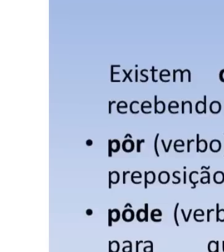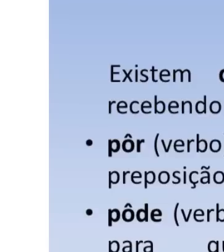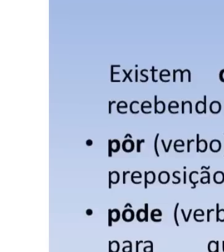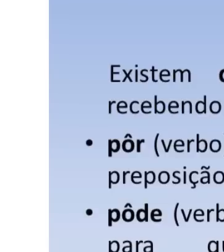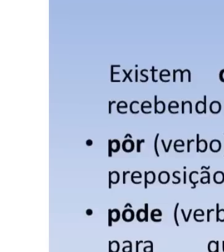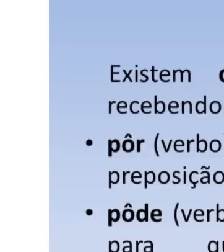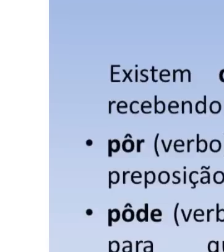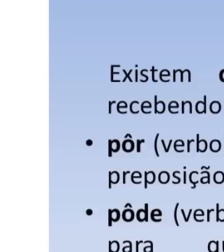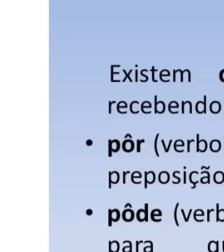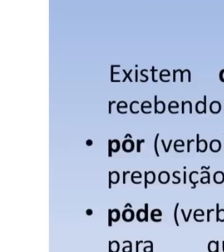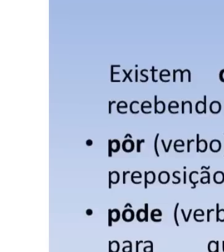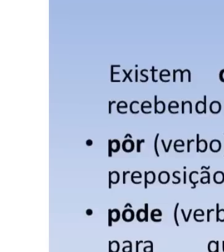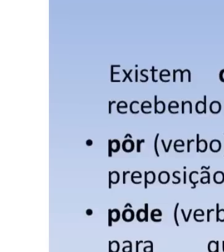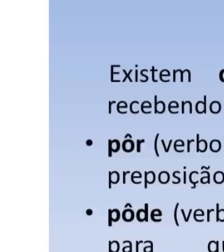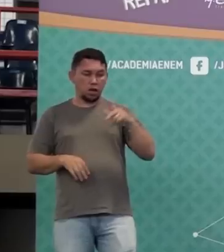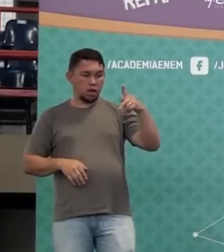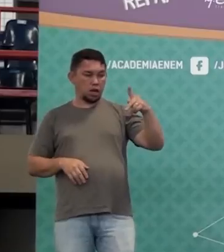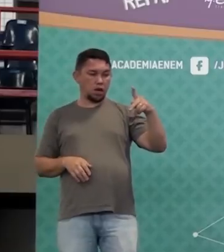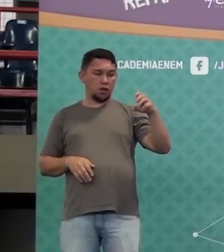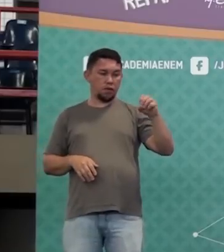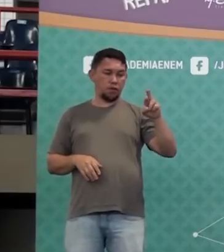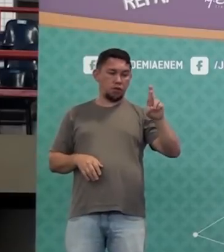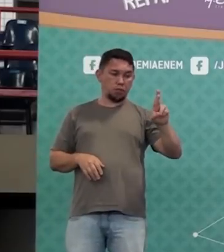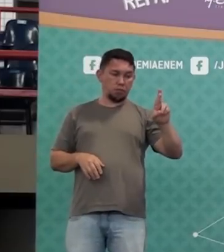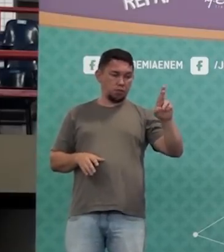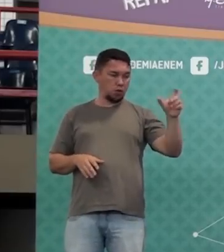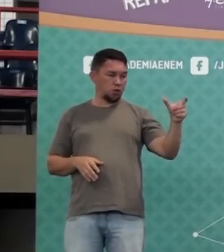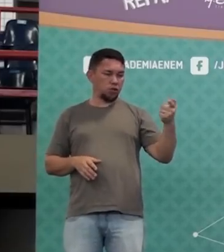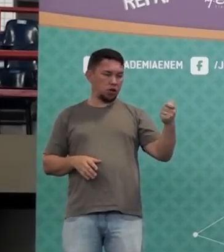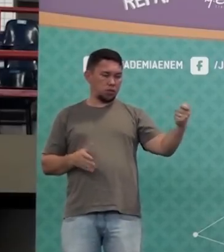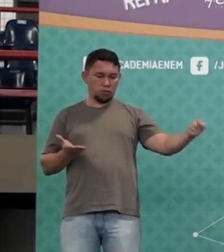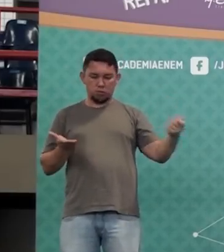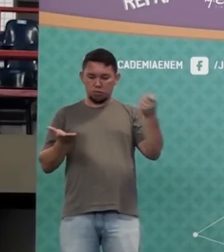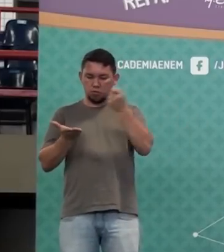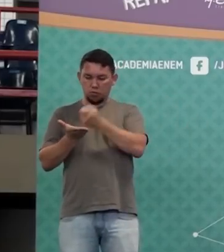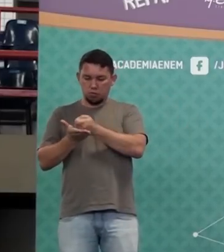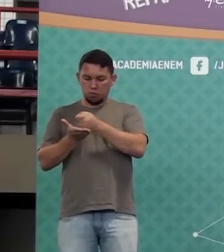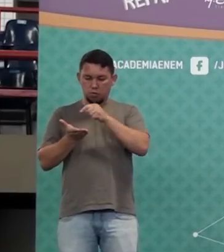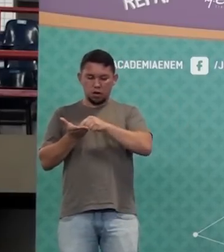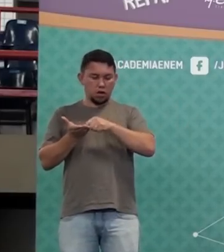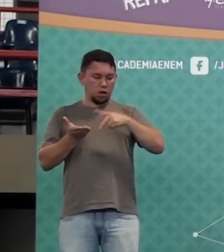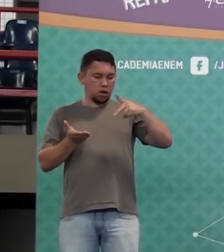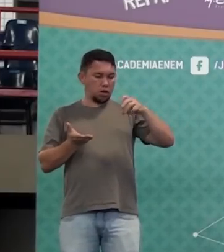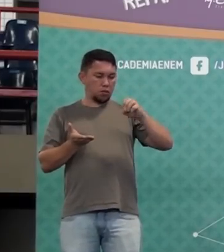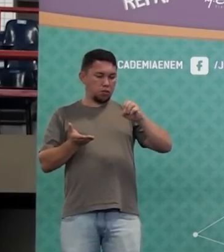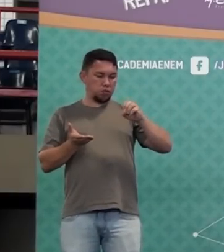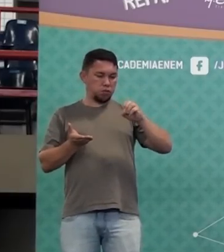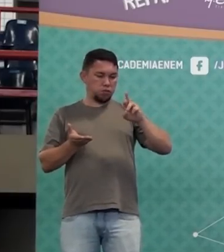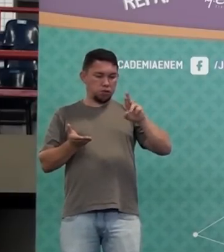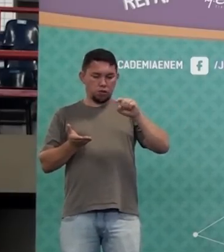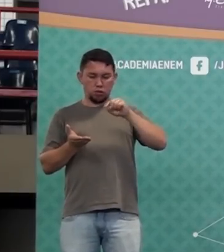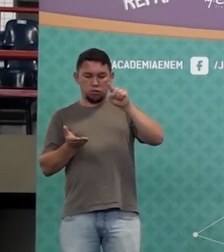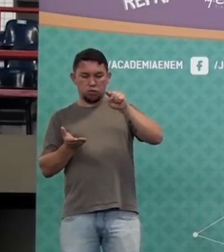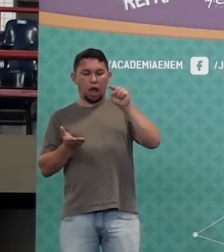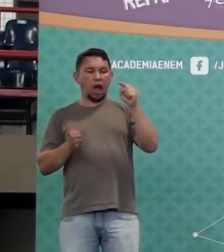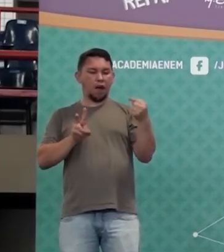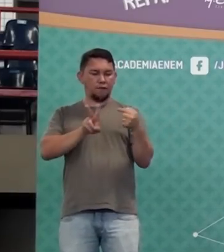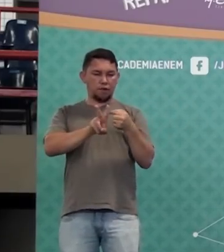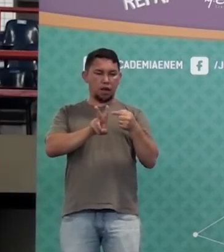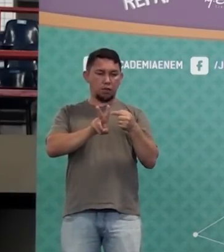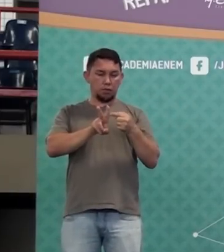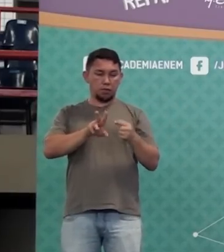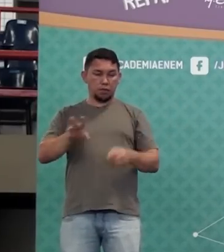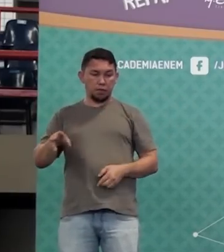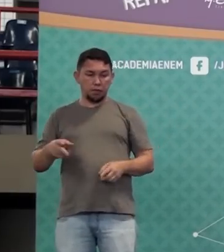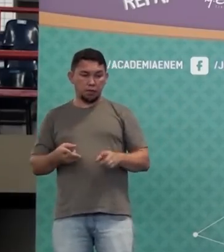o passador na minha mão, com acento. Eu vou pôr, colocar, é verbo.